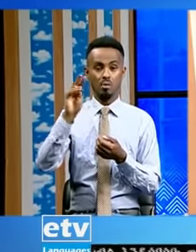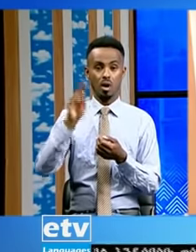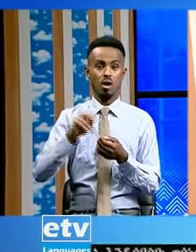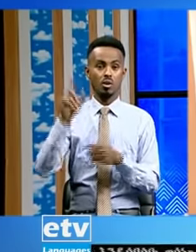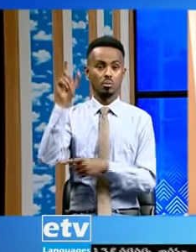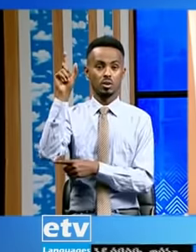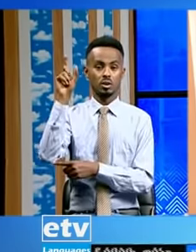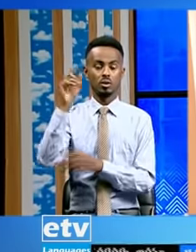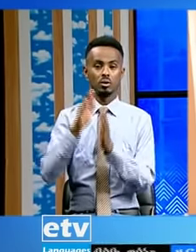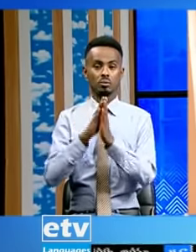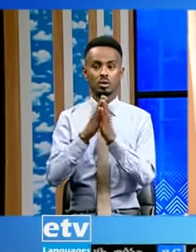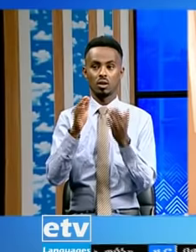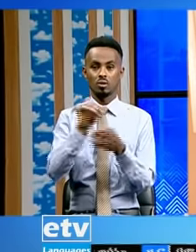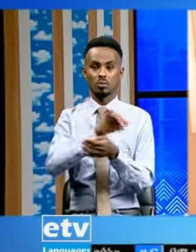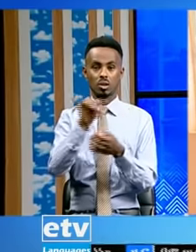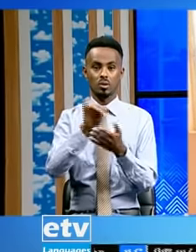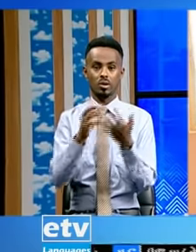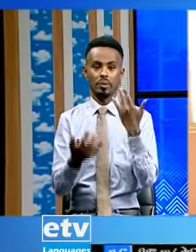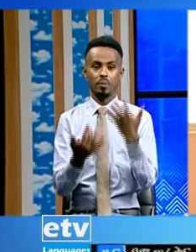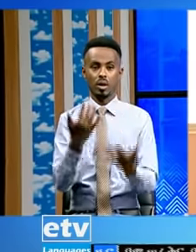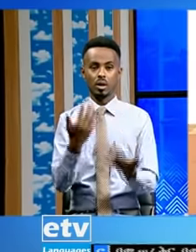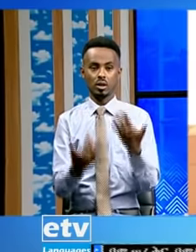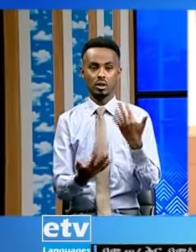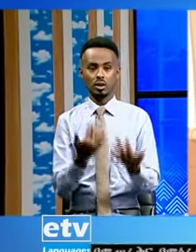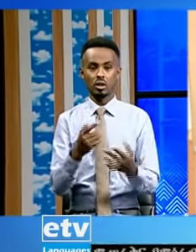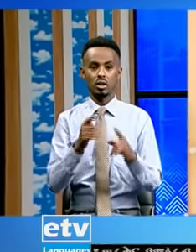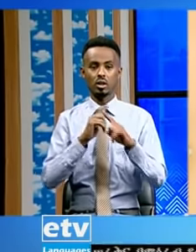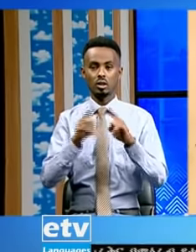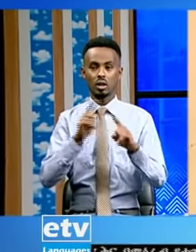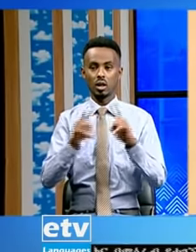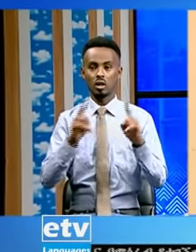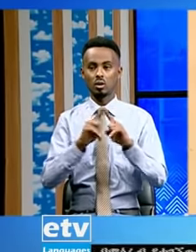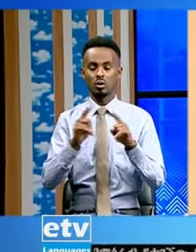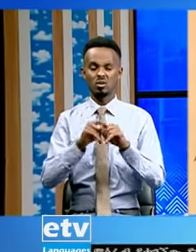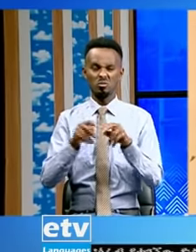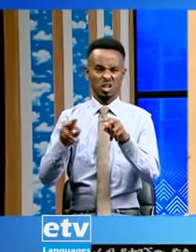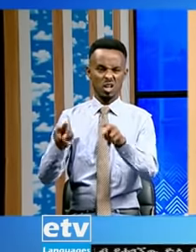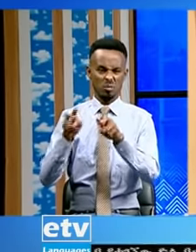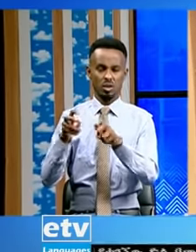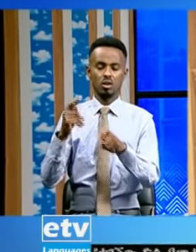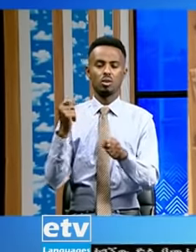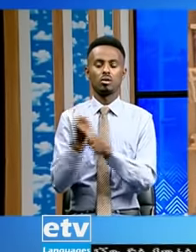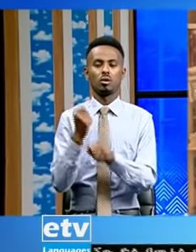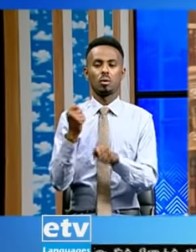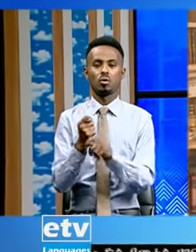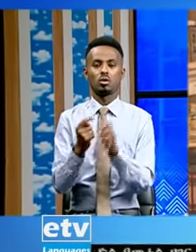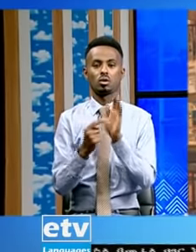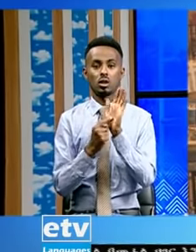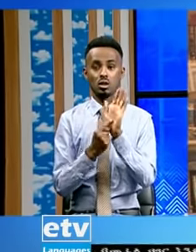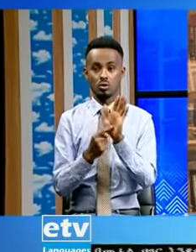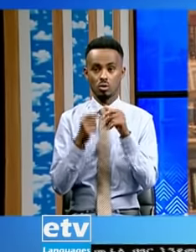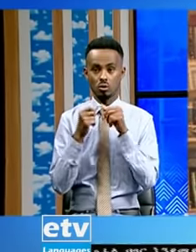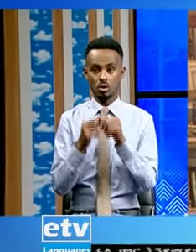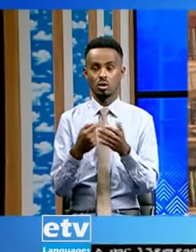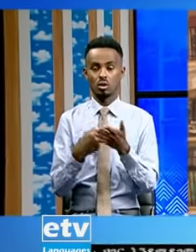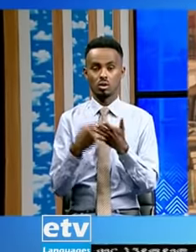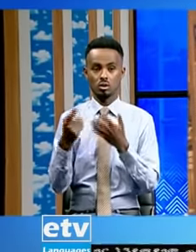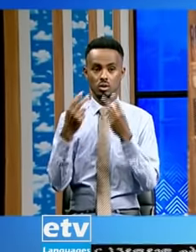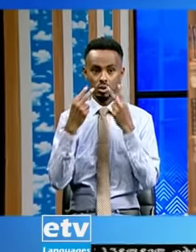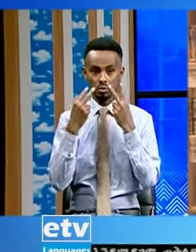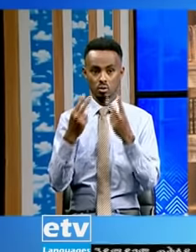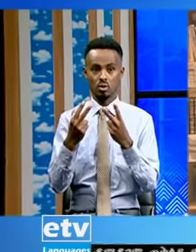መስጊድም መጻሕፍትን እንዲህ በማቃጠል የተለያዩ አረመኔያዊ ድርጊቶችን ሲያሳይ ቆይቷል። እዚህ